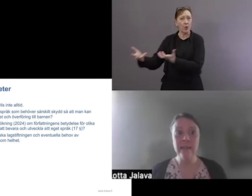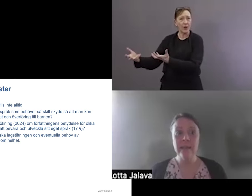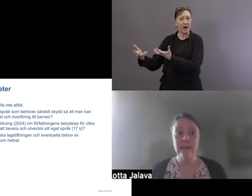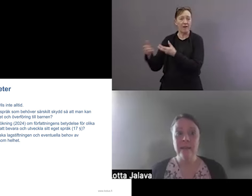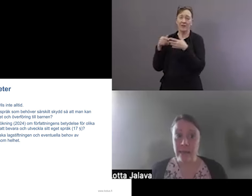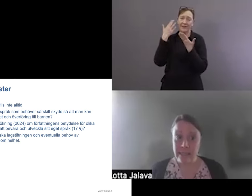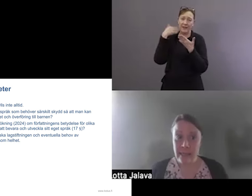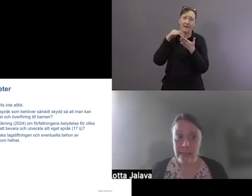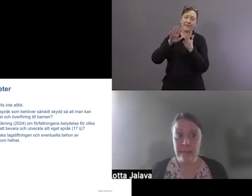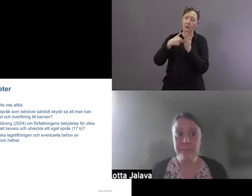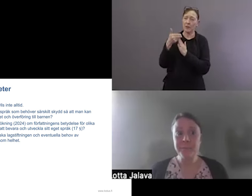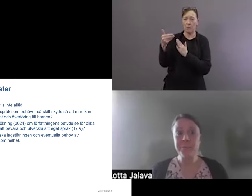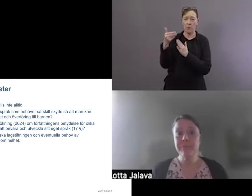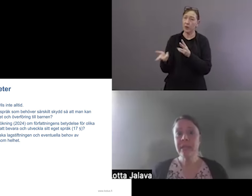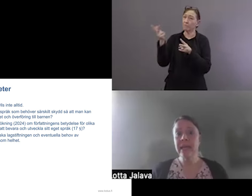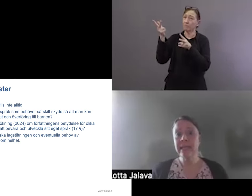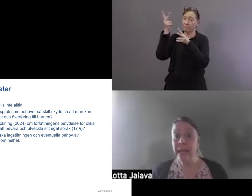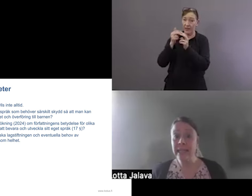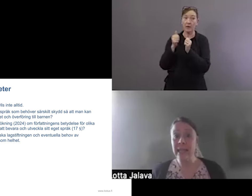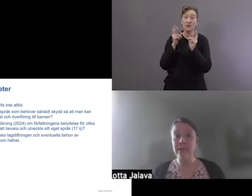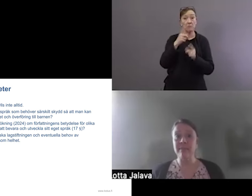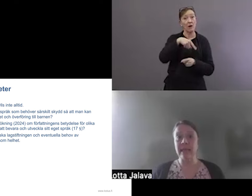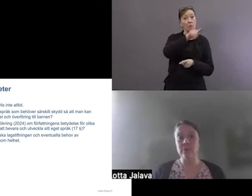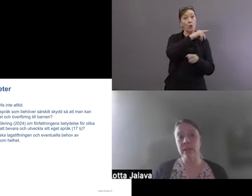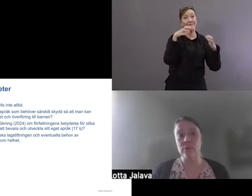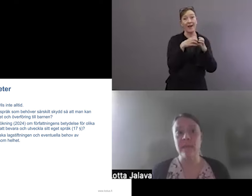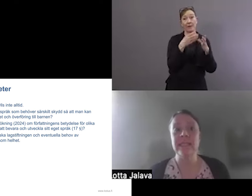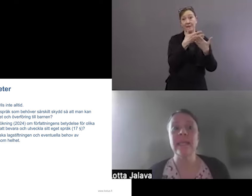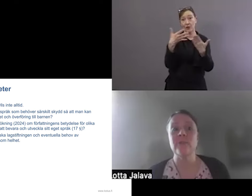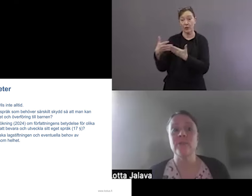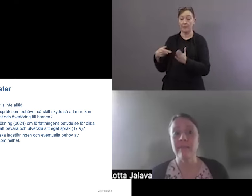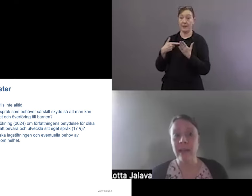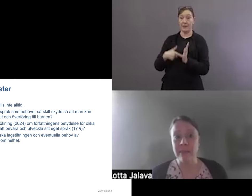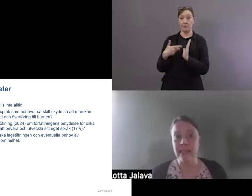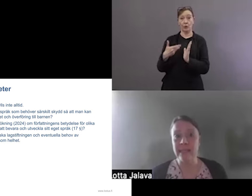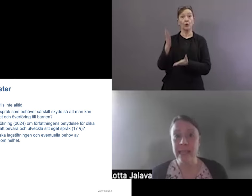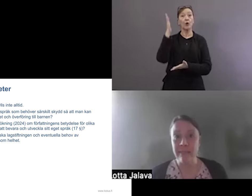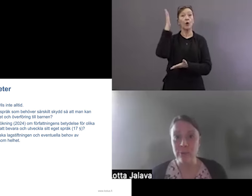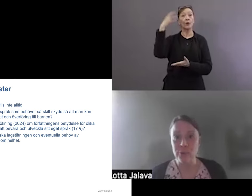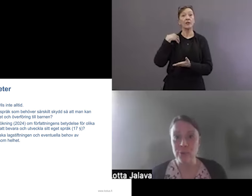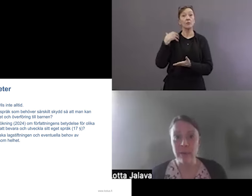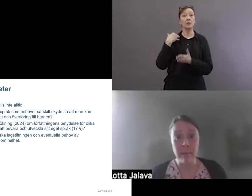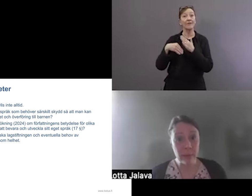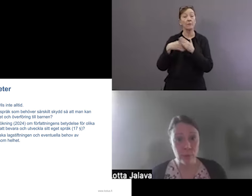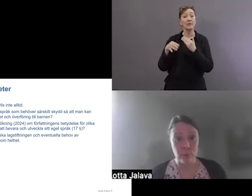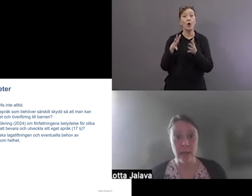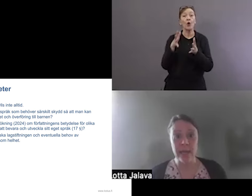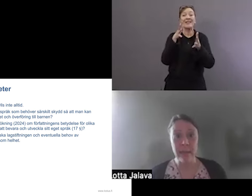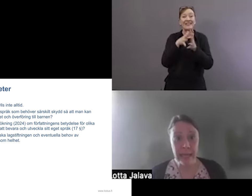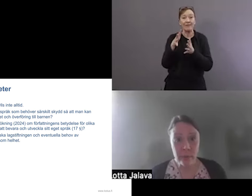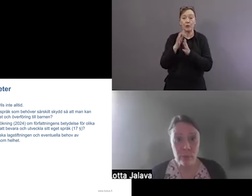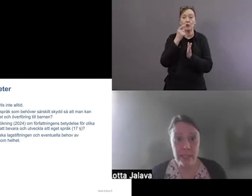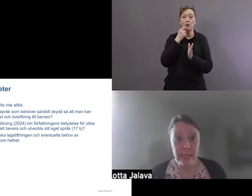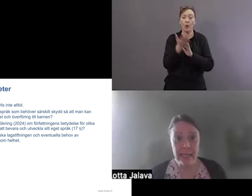erityinen asiansa. Tällä hetkellä on esimerkiksi oikeusministeriössä valmisteilla selvitys Suomen